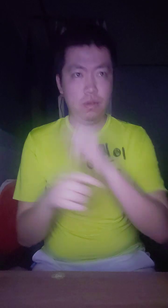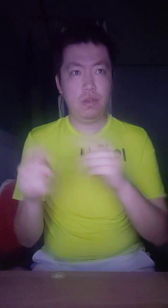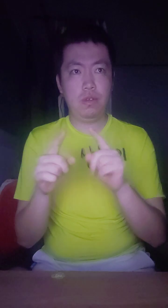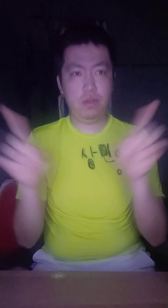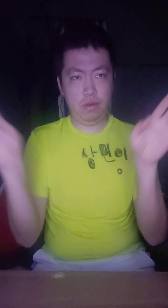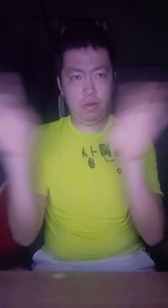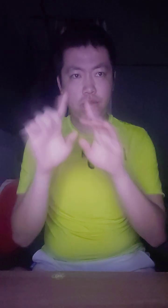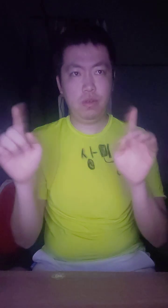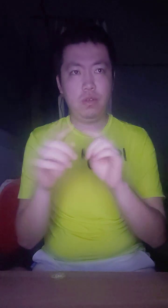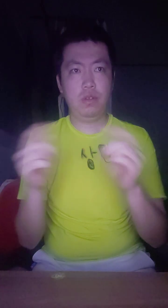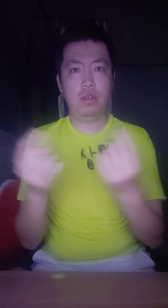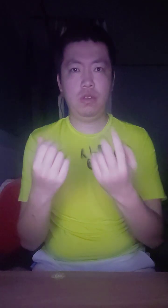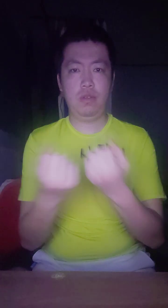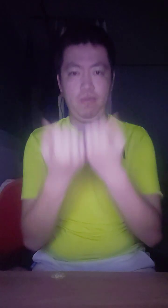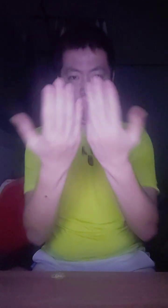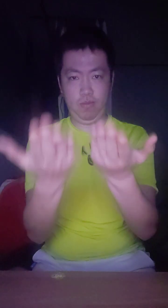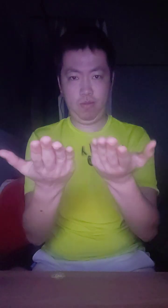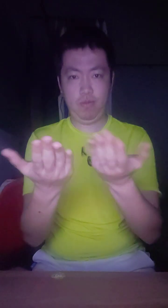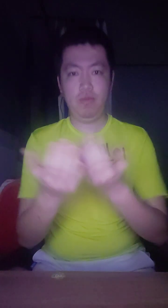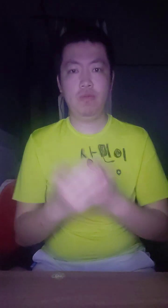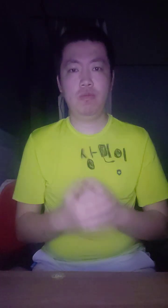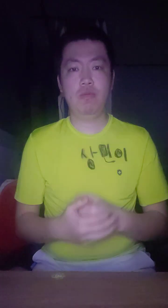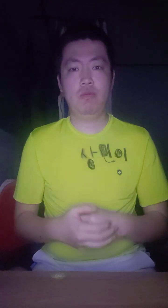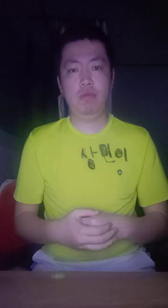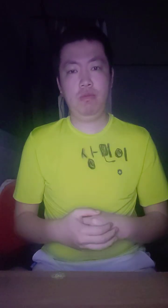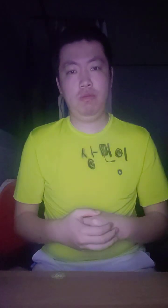밤사이 사건 사고는 안희재 기자가 정리했습니다.